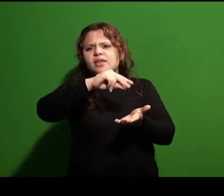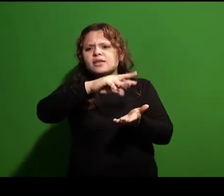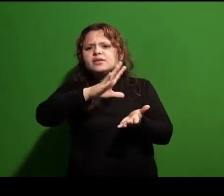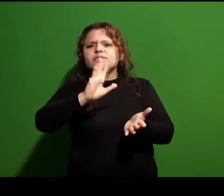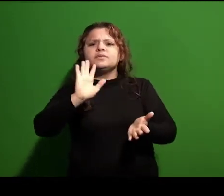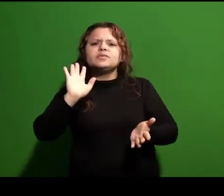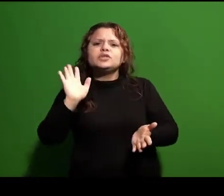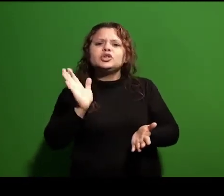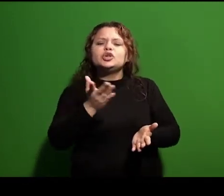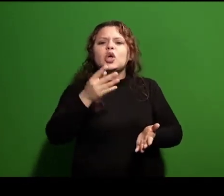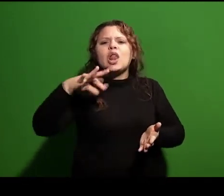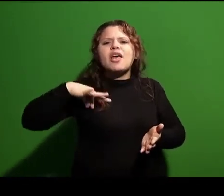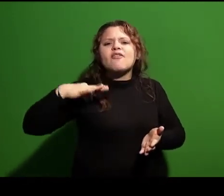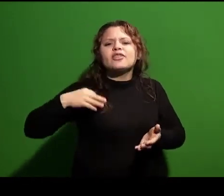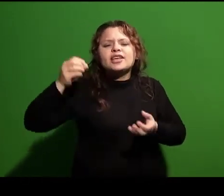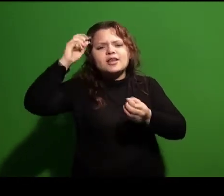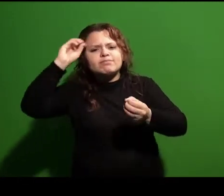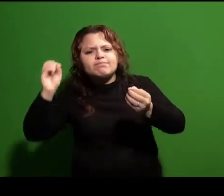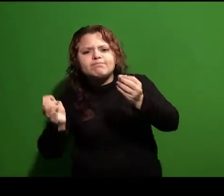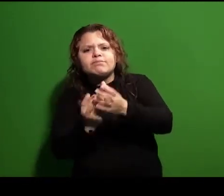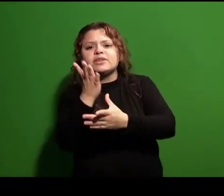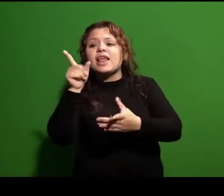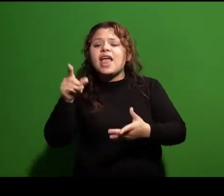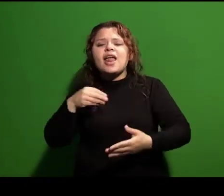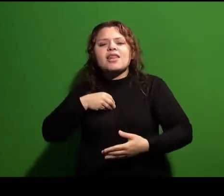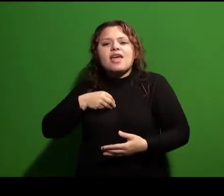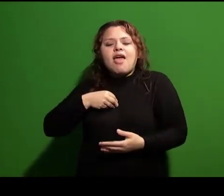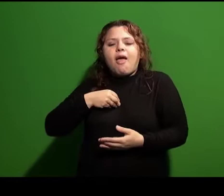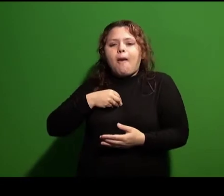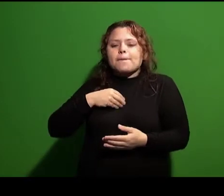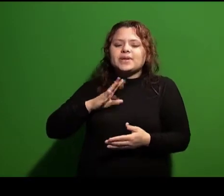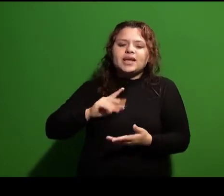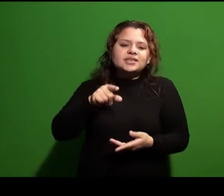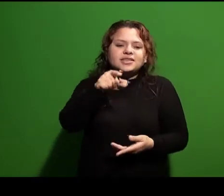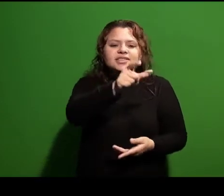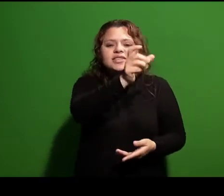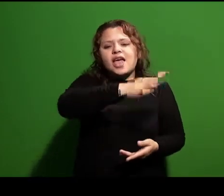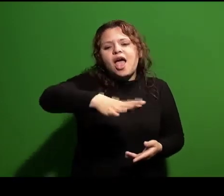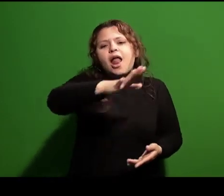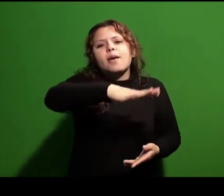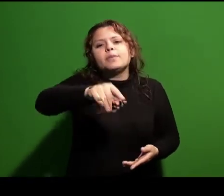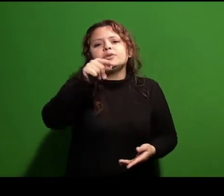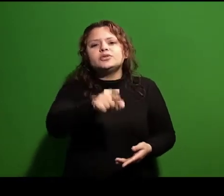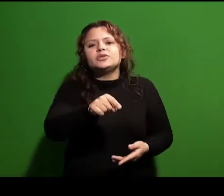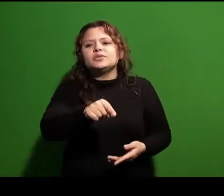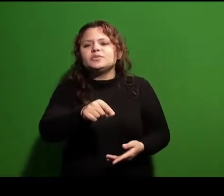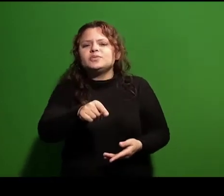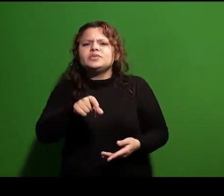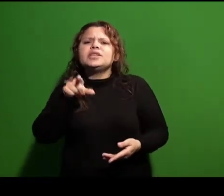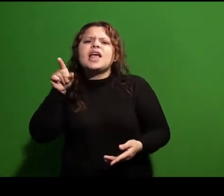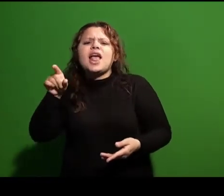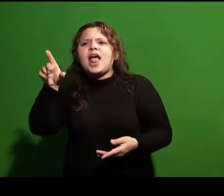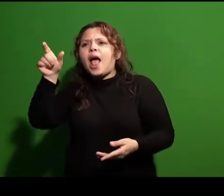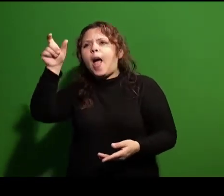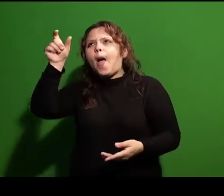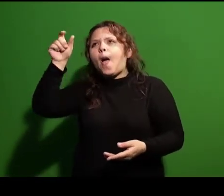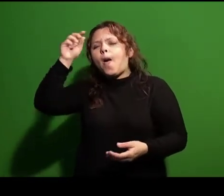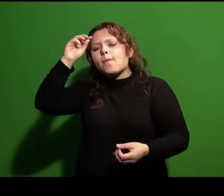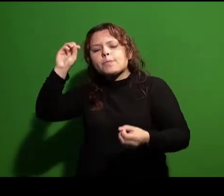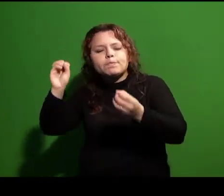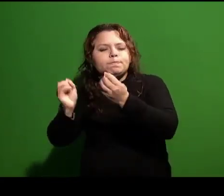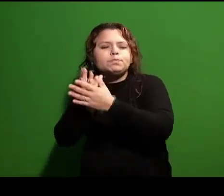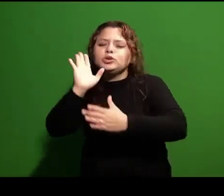existió la vida, este mismo Jesús da esperanza a la Odisea. El Creador Todopoderoso puede crear vida nueva,